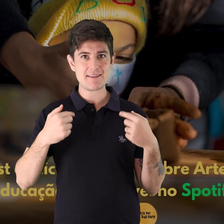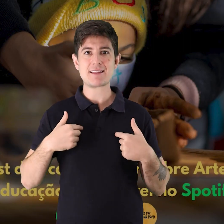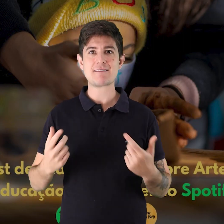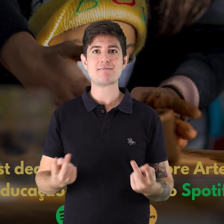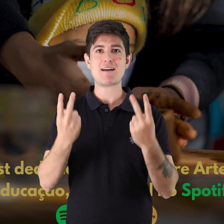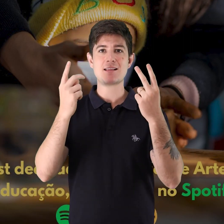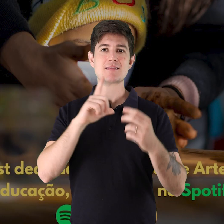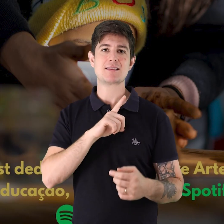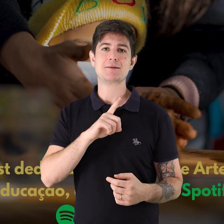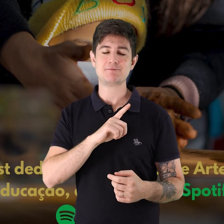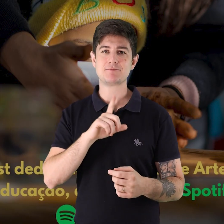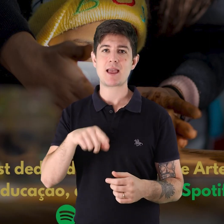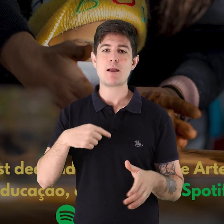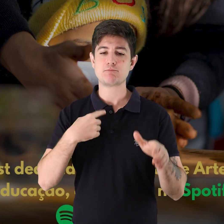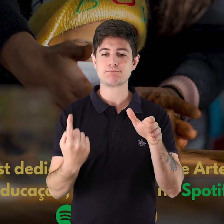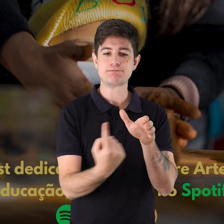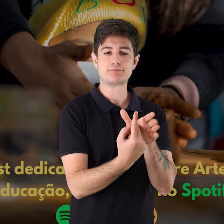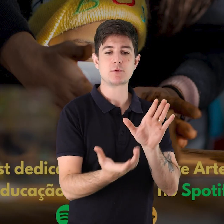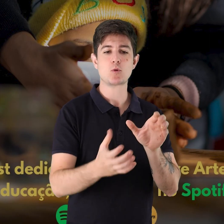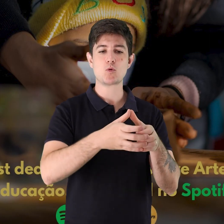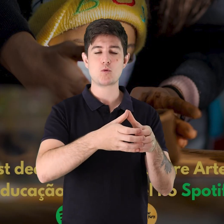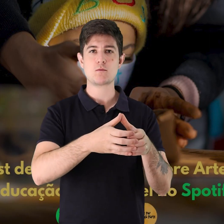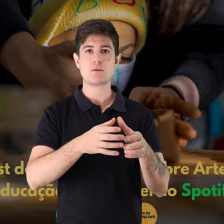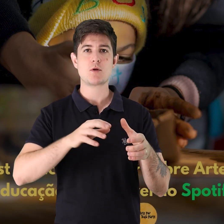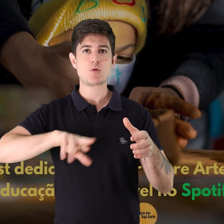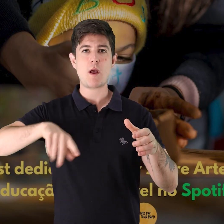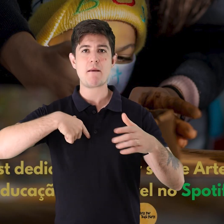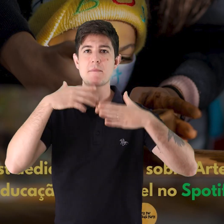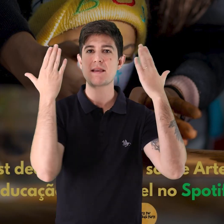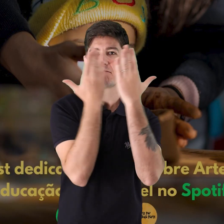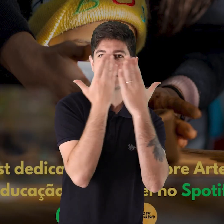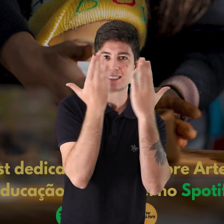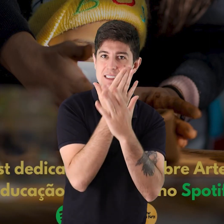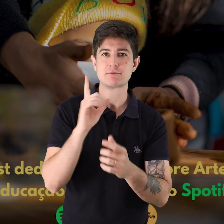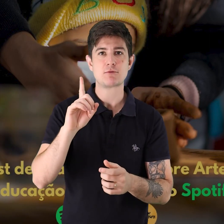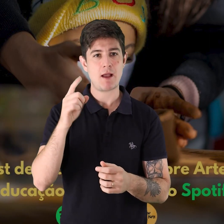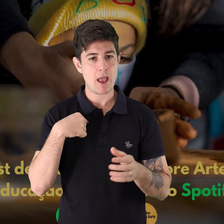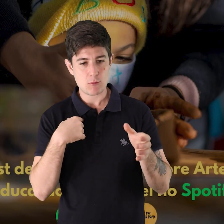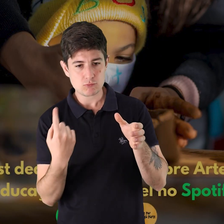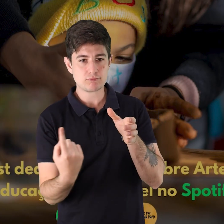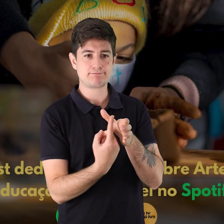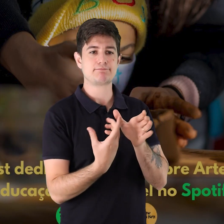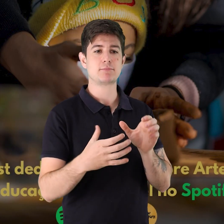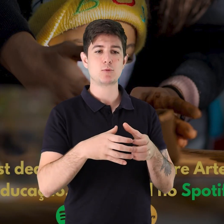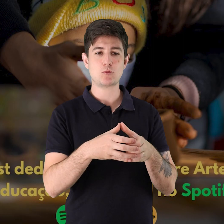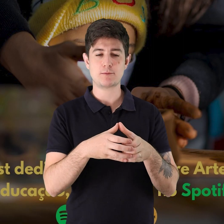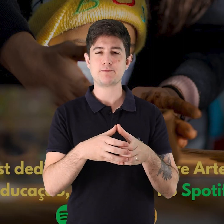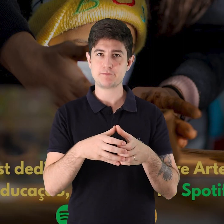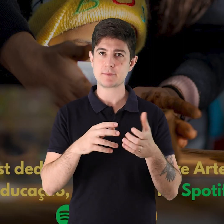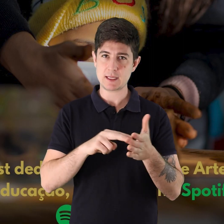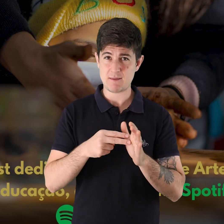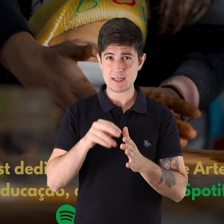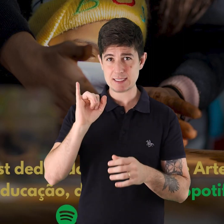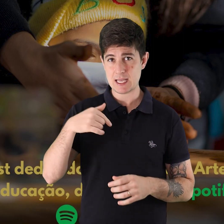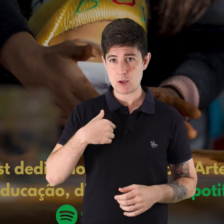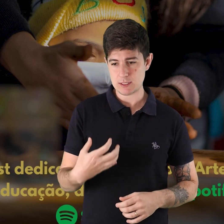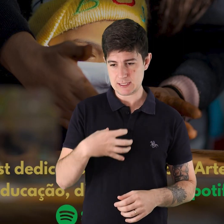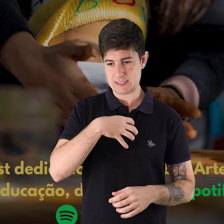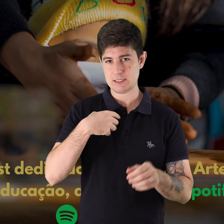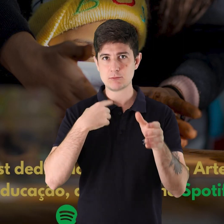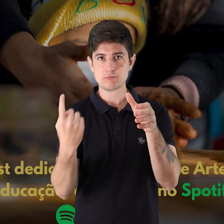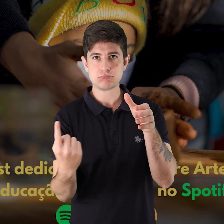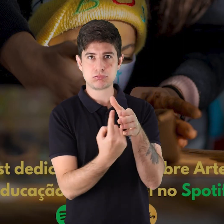Pertencimento, ele gera esse sentimento, de não ser invisível aos olhos dos outros. Então, se eu me